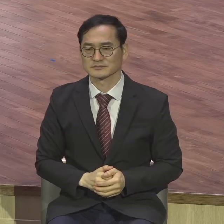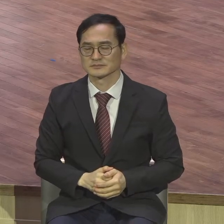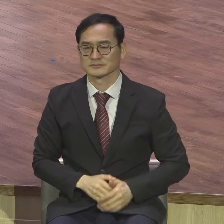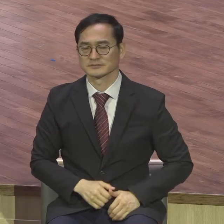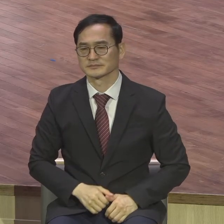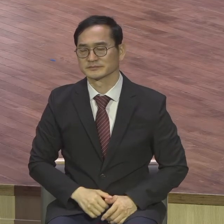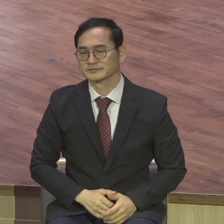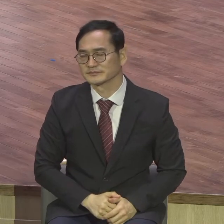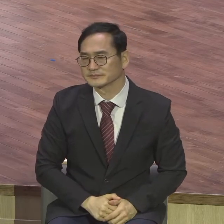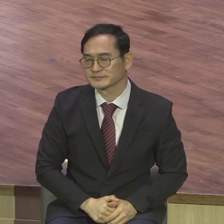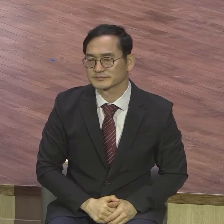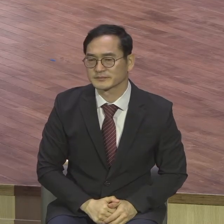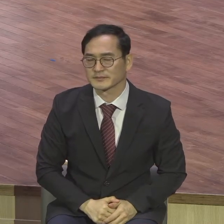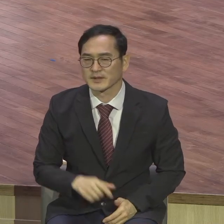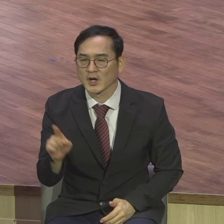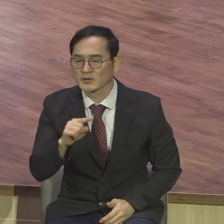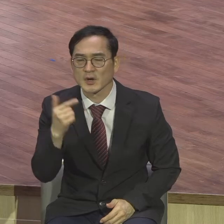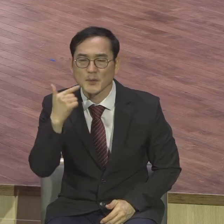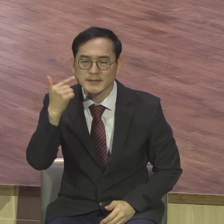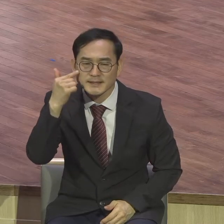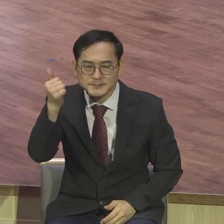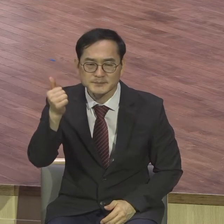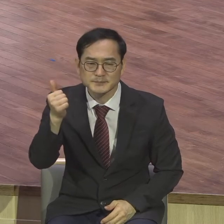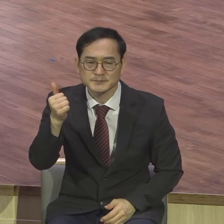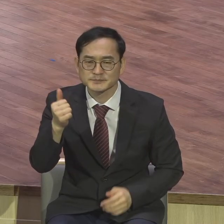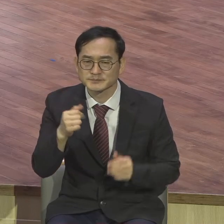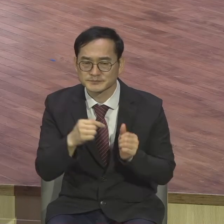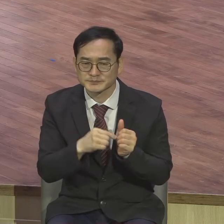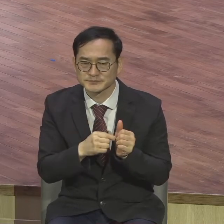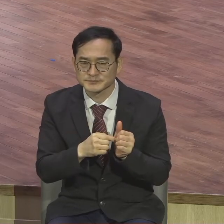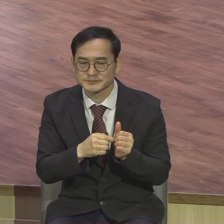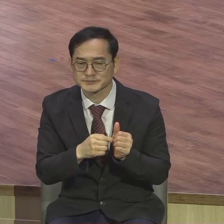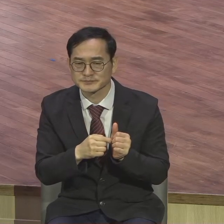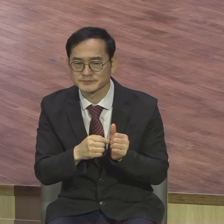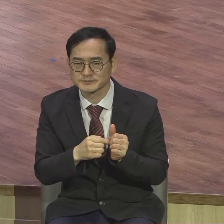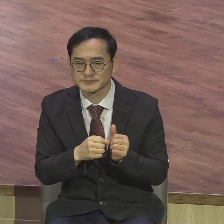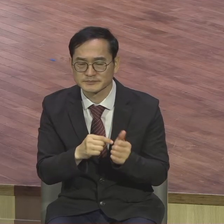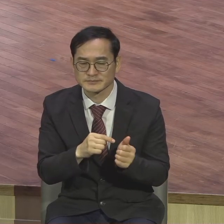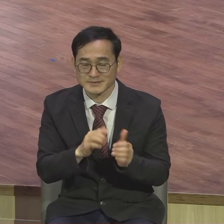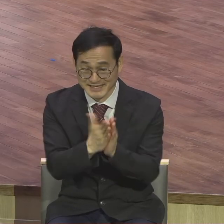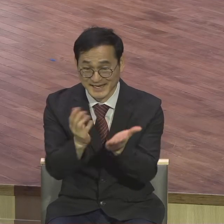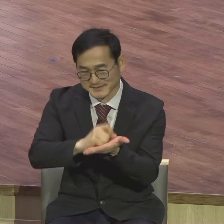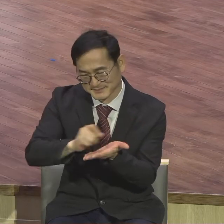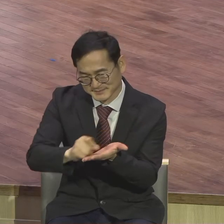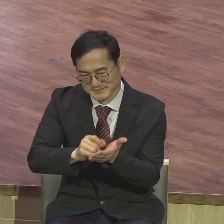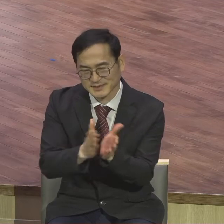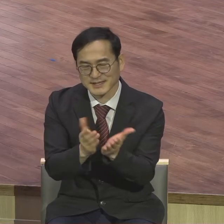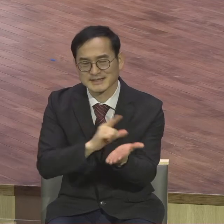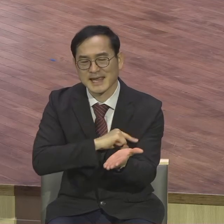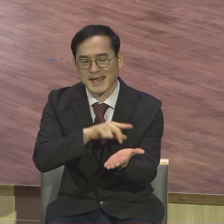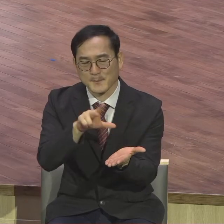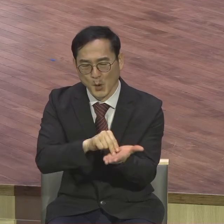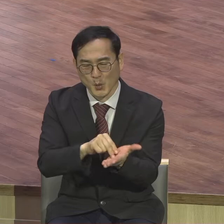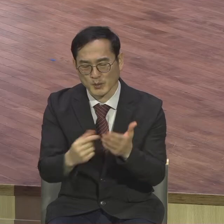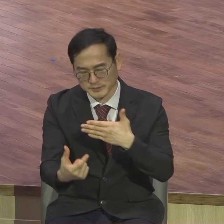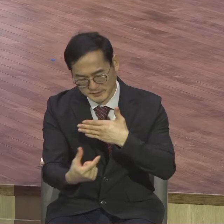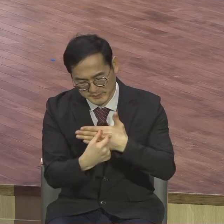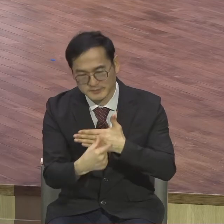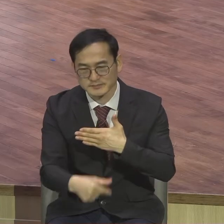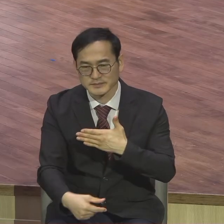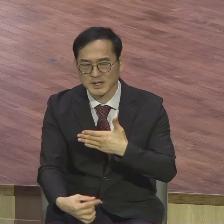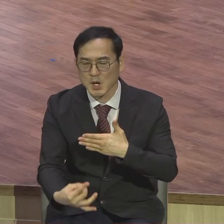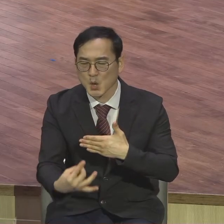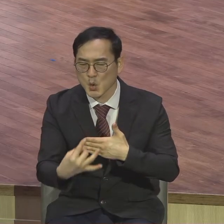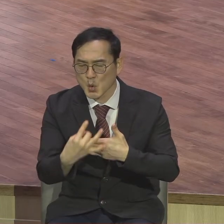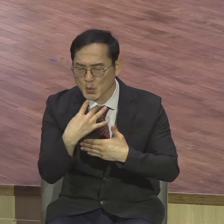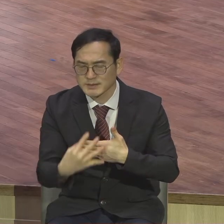스타트 목사님이 갈라디아서 강의 집을 내놓으면서 이런 제목을 붙였습니다. Only one way 그랬어요. 그